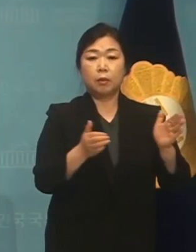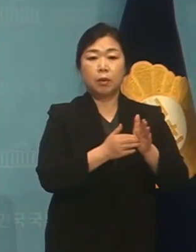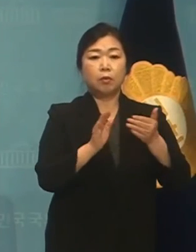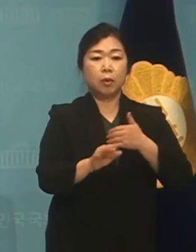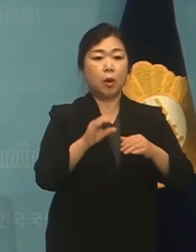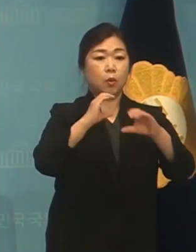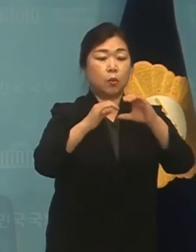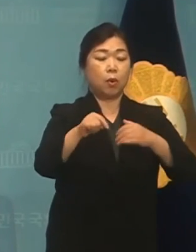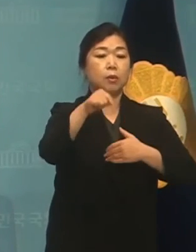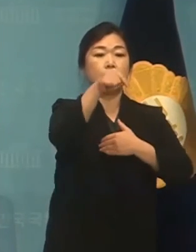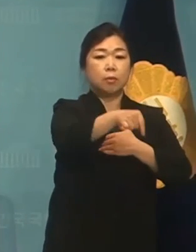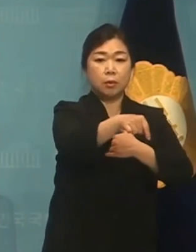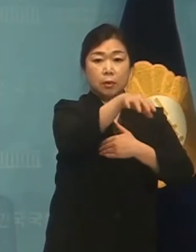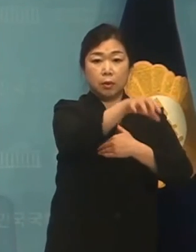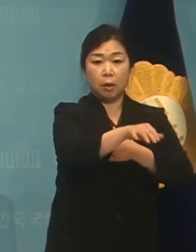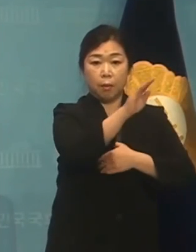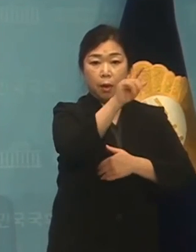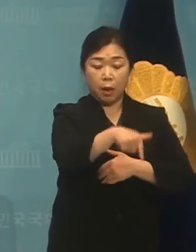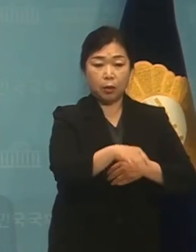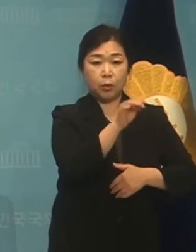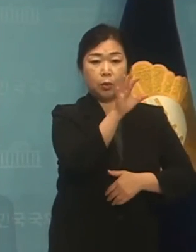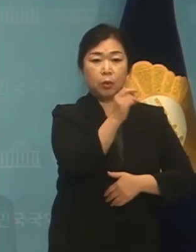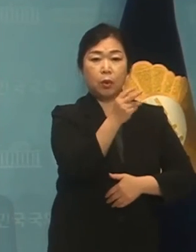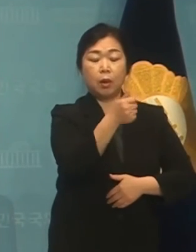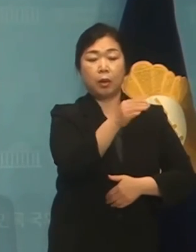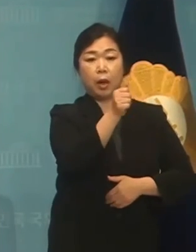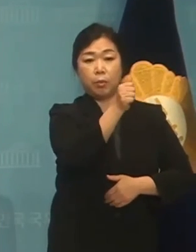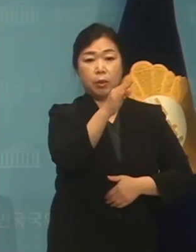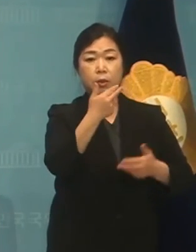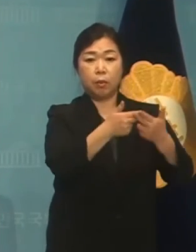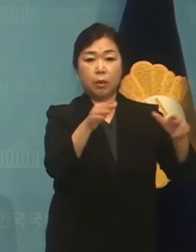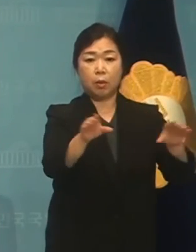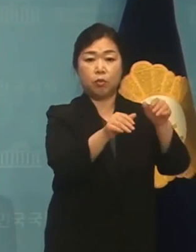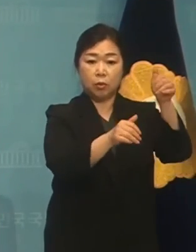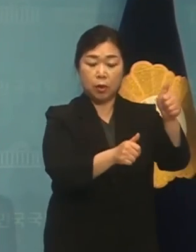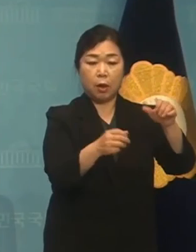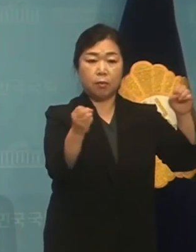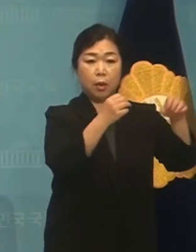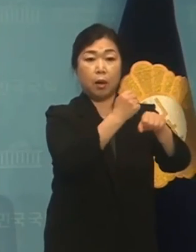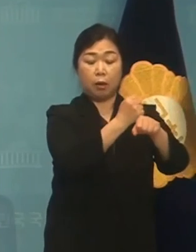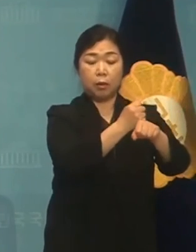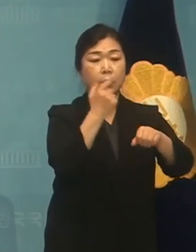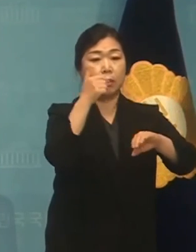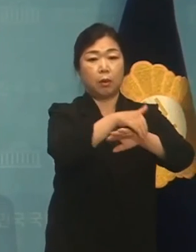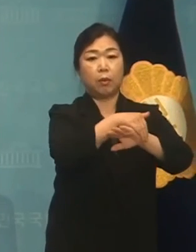소통관 정문에서 박용학 전 ABC협회 사무국장과 함께 질의응답이 있을